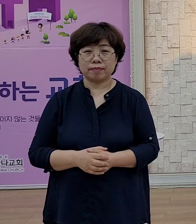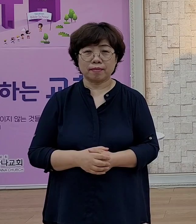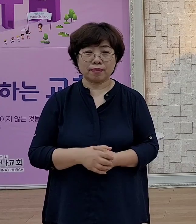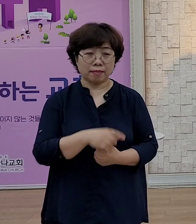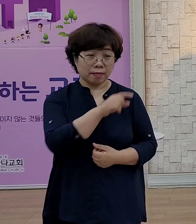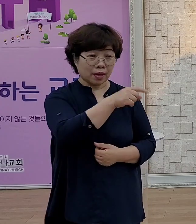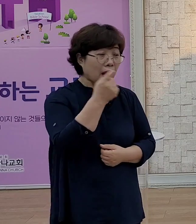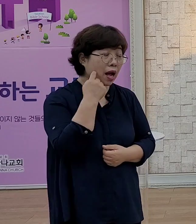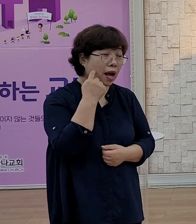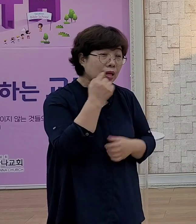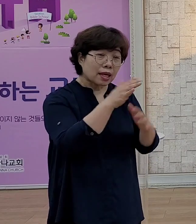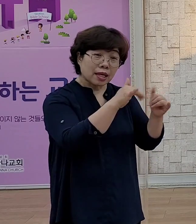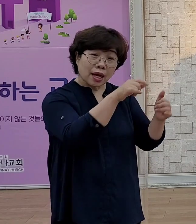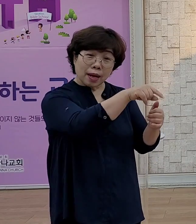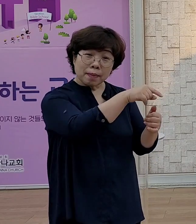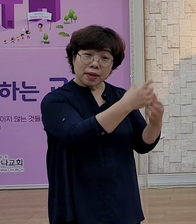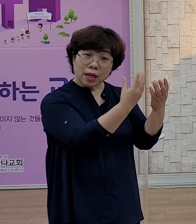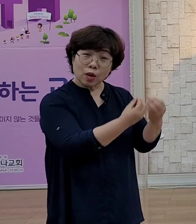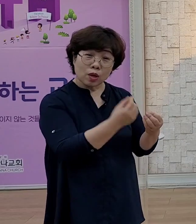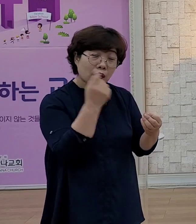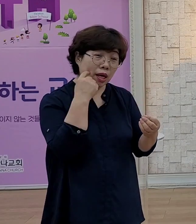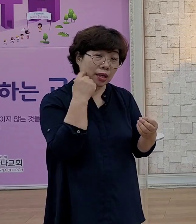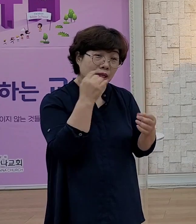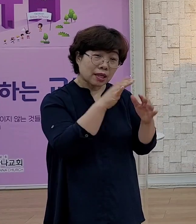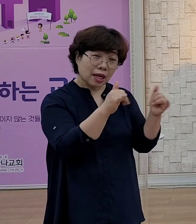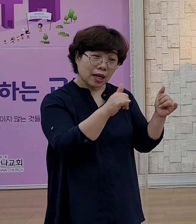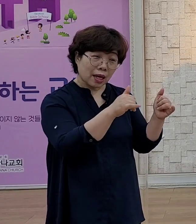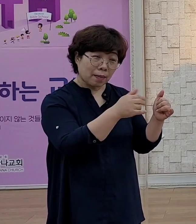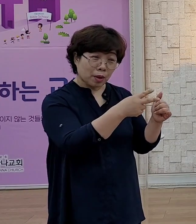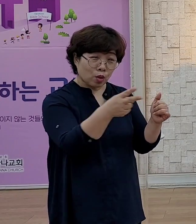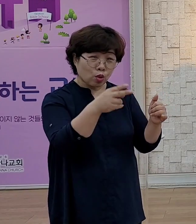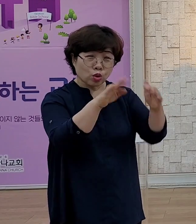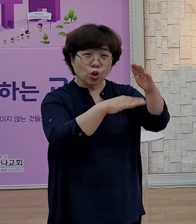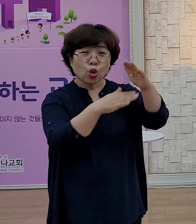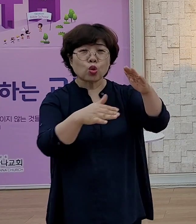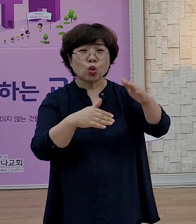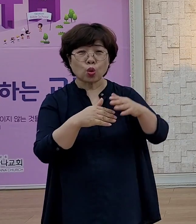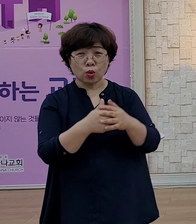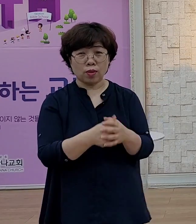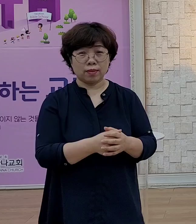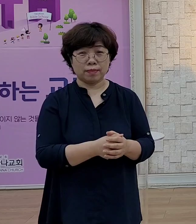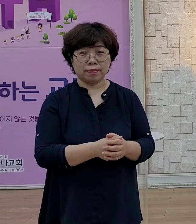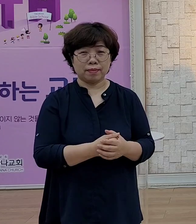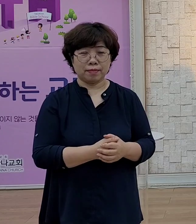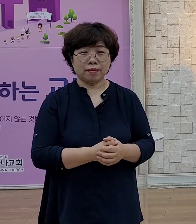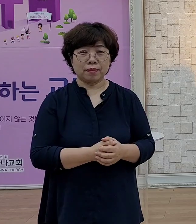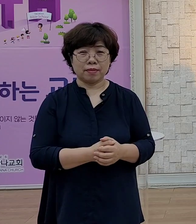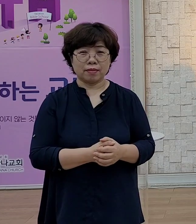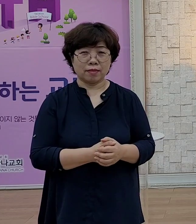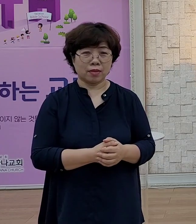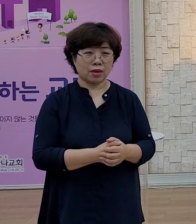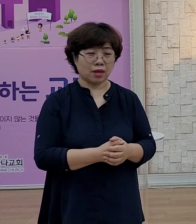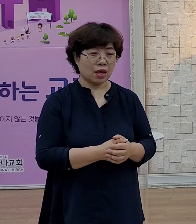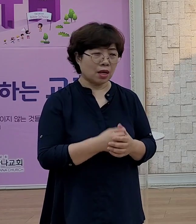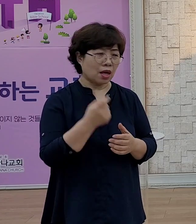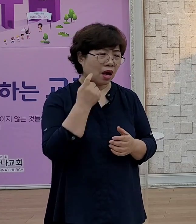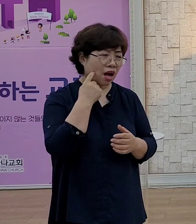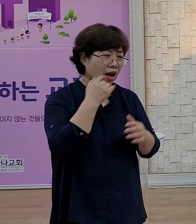인물 이 사람은요. 아까 제가 성도라 그랬잖아요. 여러분 이 사람은 교회에 나와서